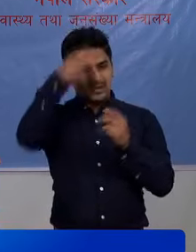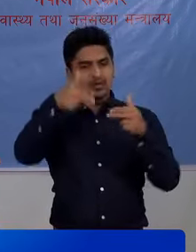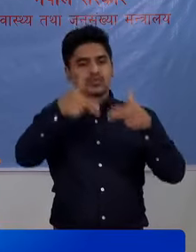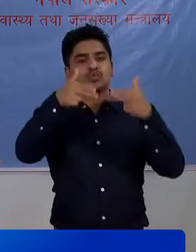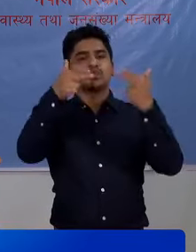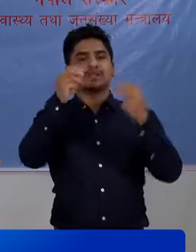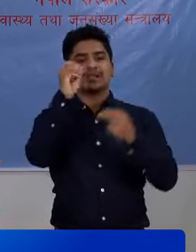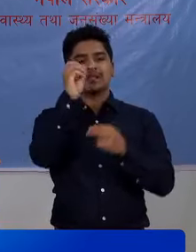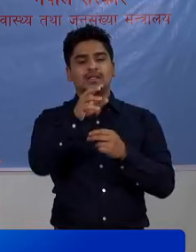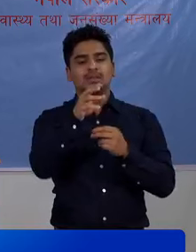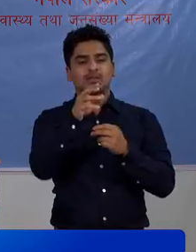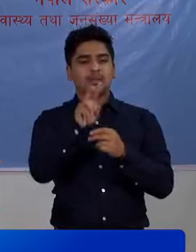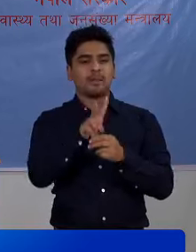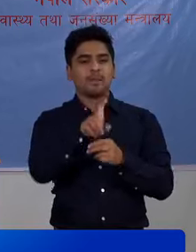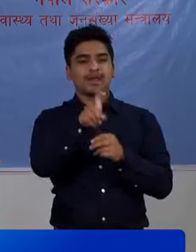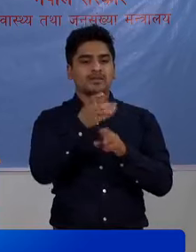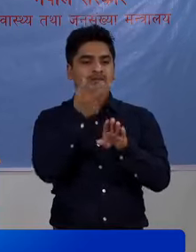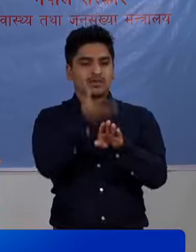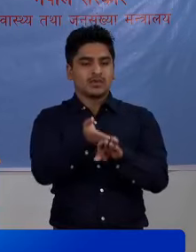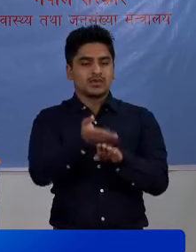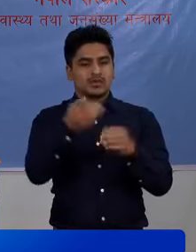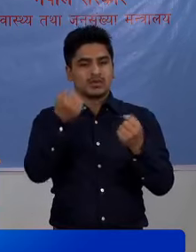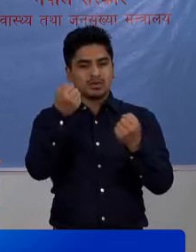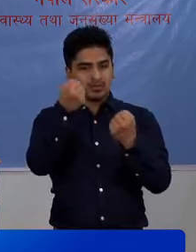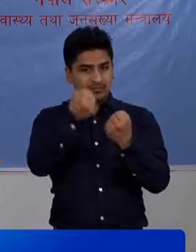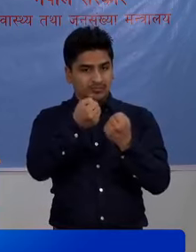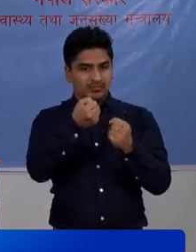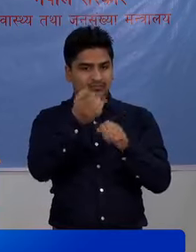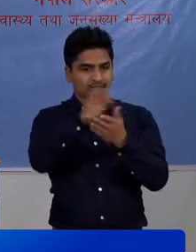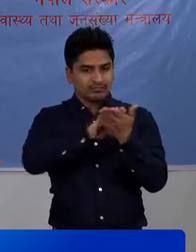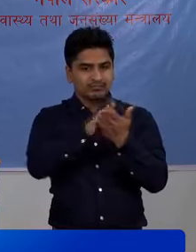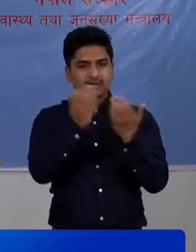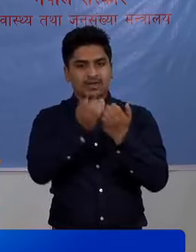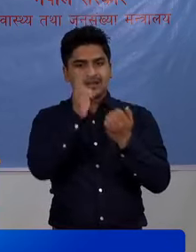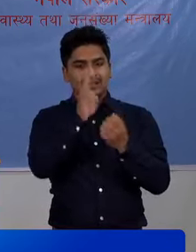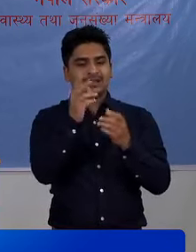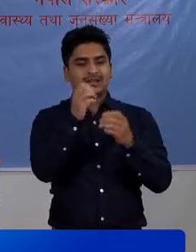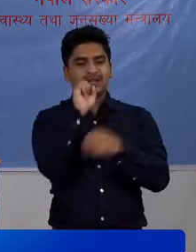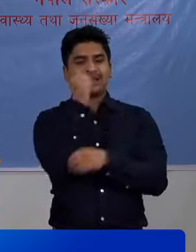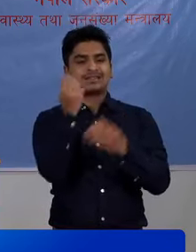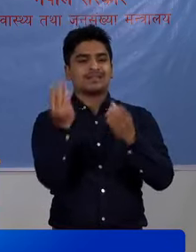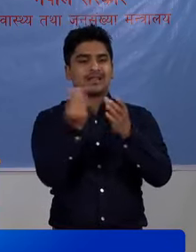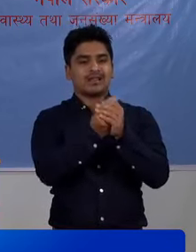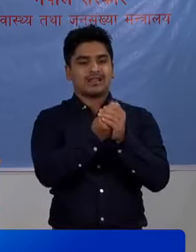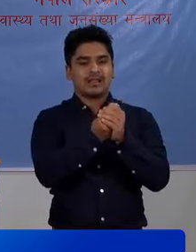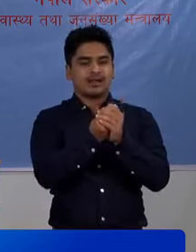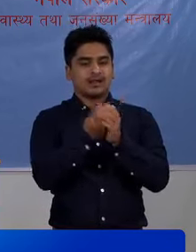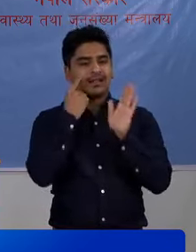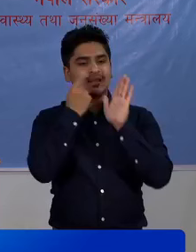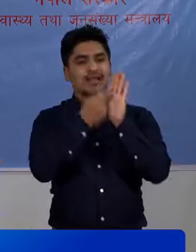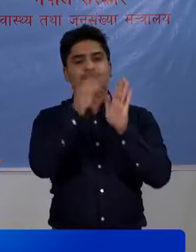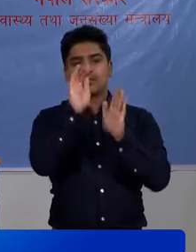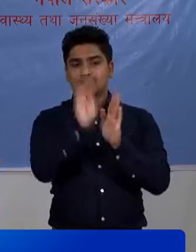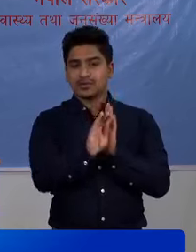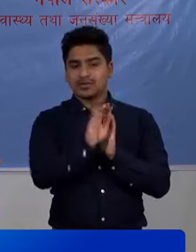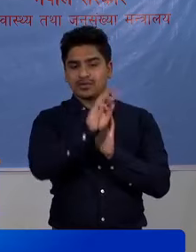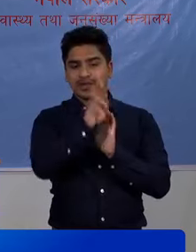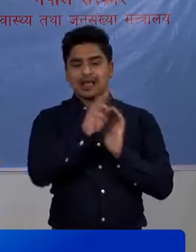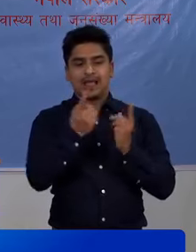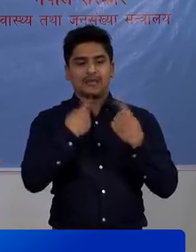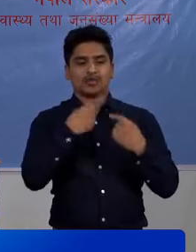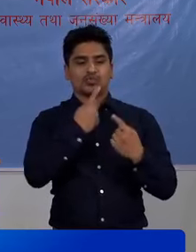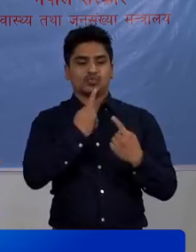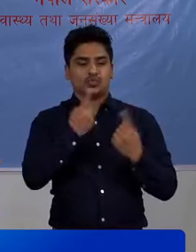दीरहेको येस सुस्म जिवाणुको पिरुद्धाको लणायमा पनी तिस्ताई राष्टी एकता परदसन गर्न सको आमी